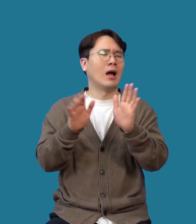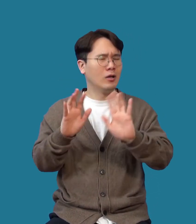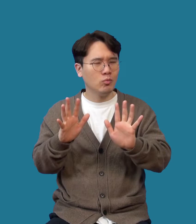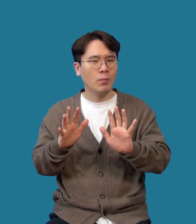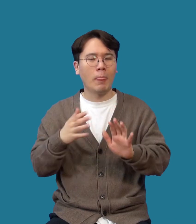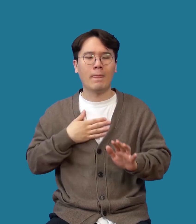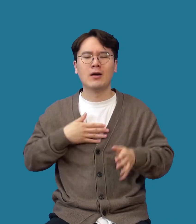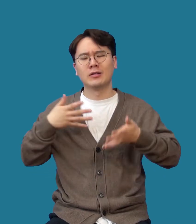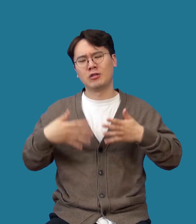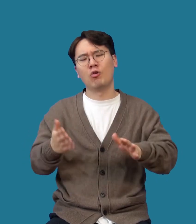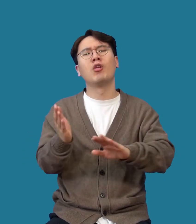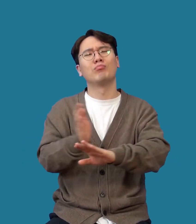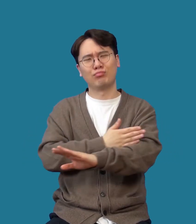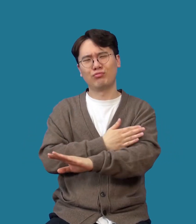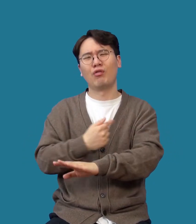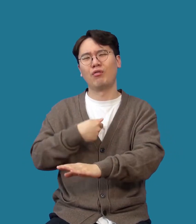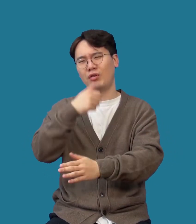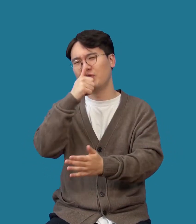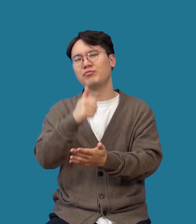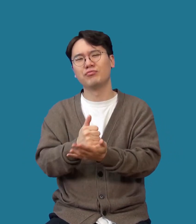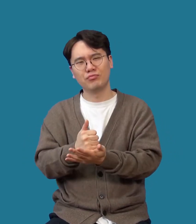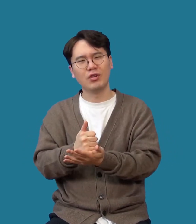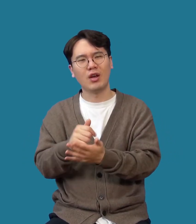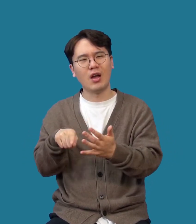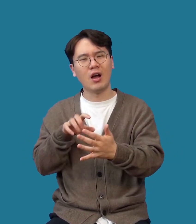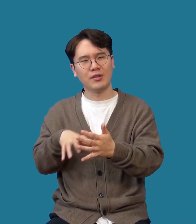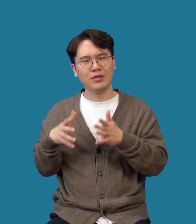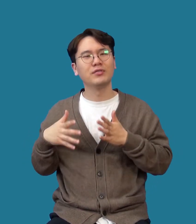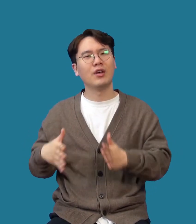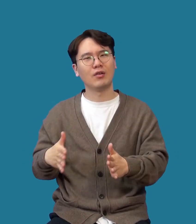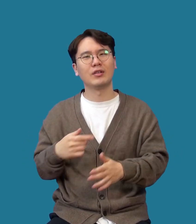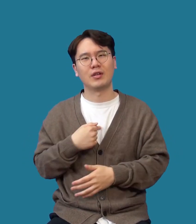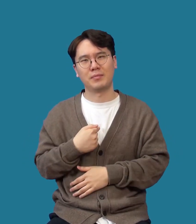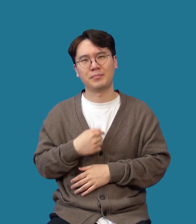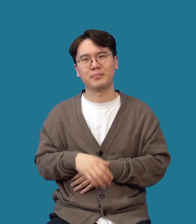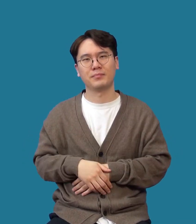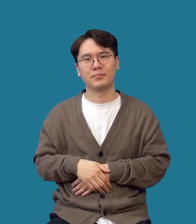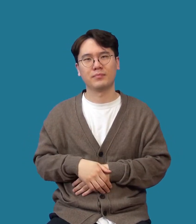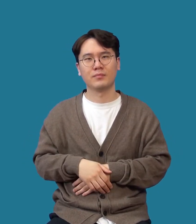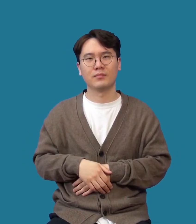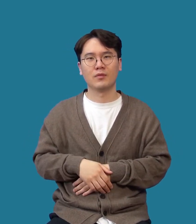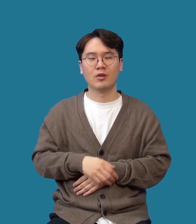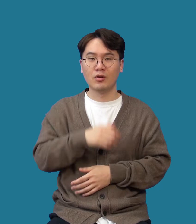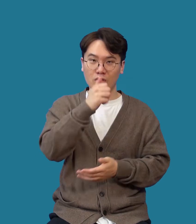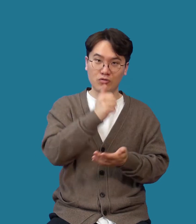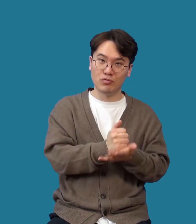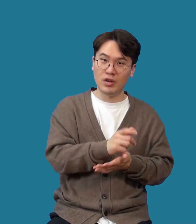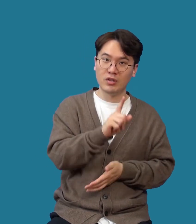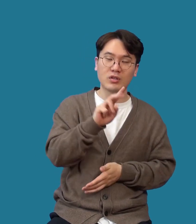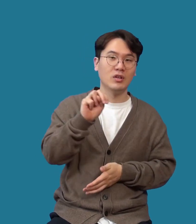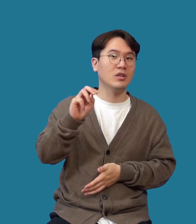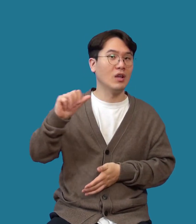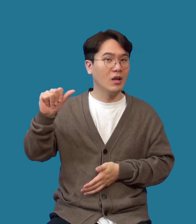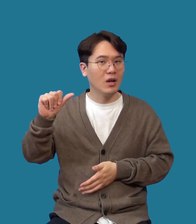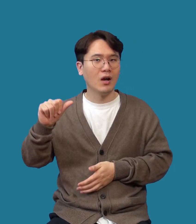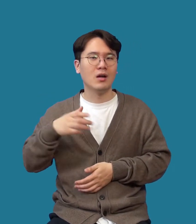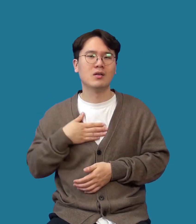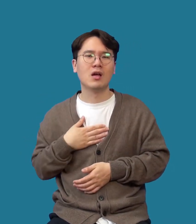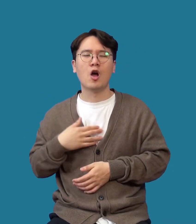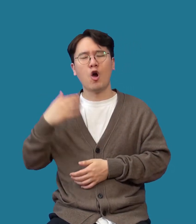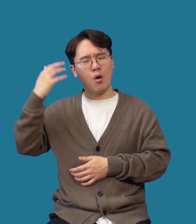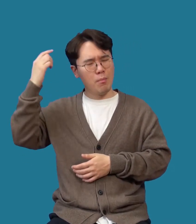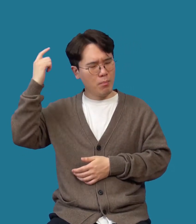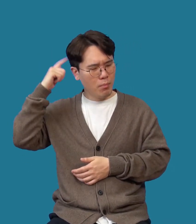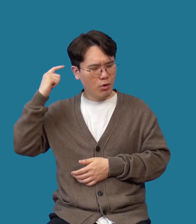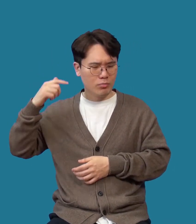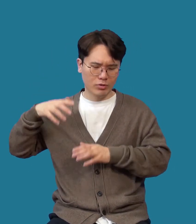고백합니다. 태어날 때부터 죄의 DNA가 그냥 넓게 자기 머리끝부터 발끝까지